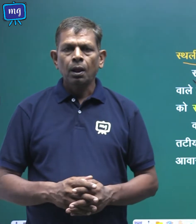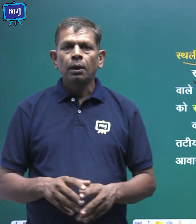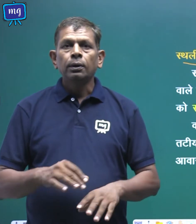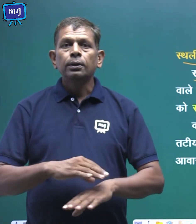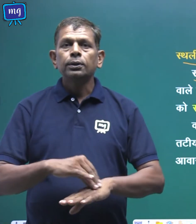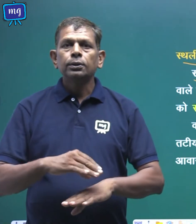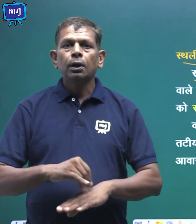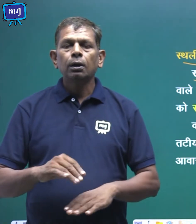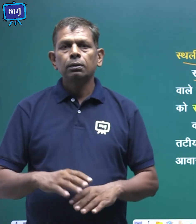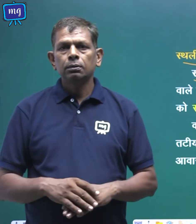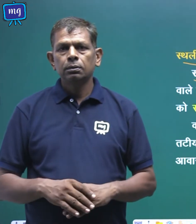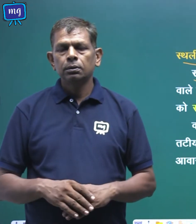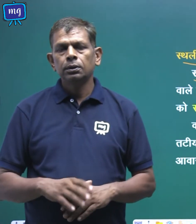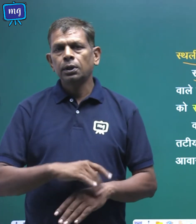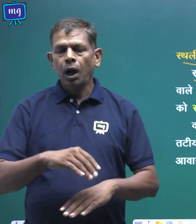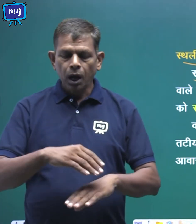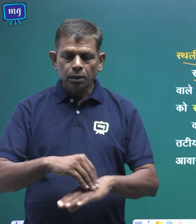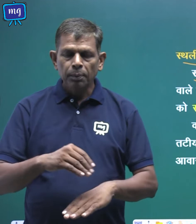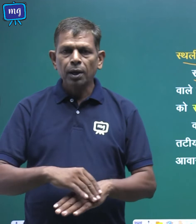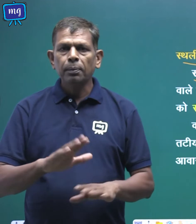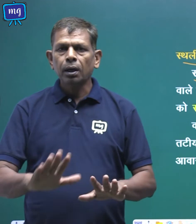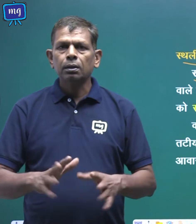स्थल या जमीन पर